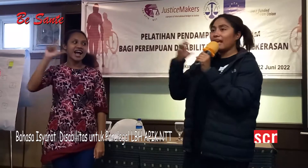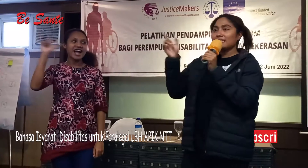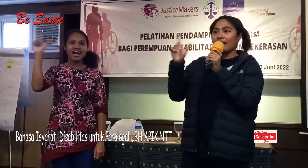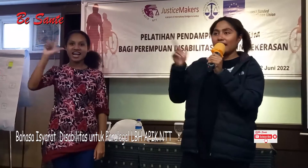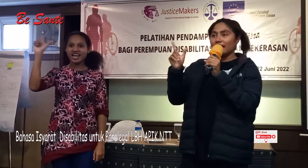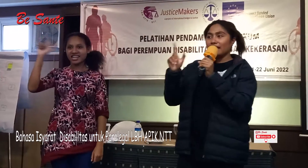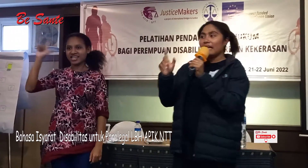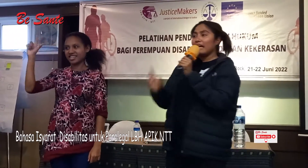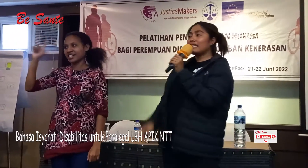Selasa,